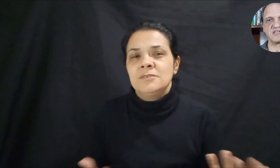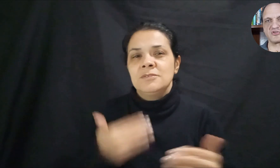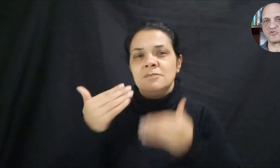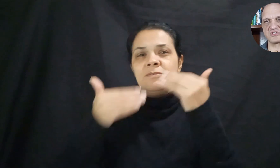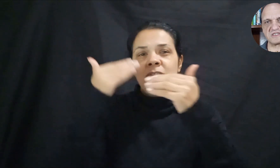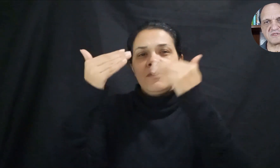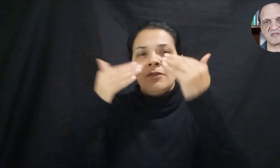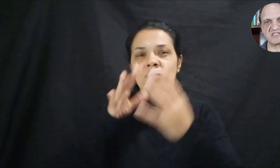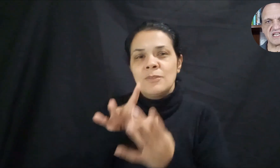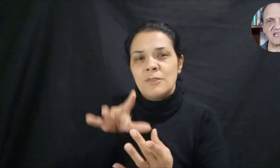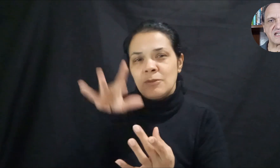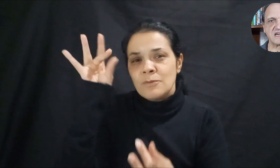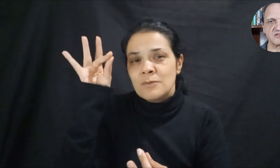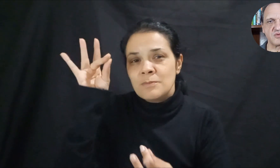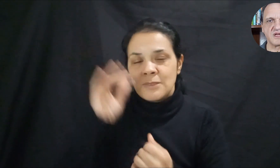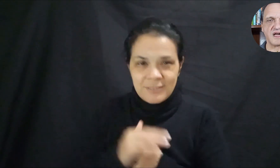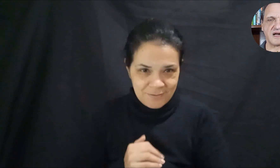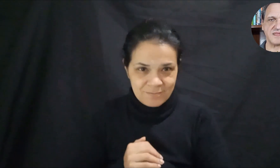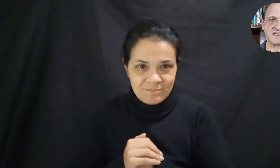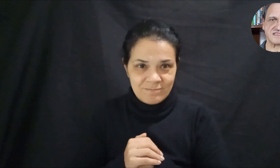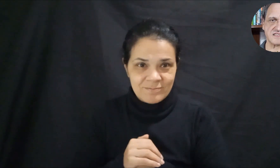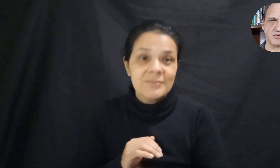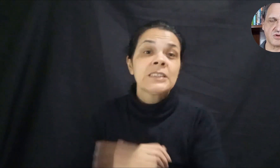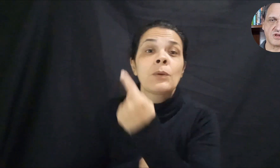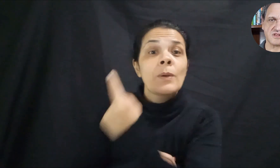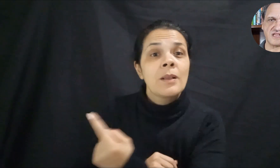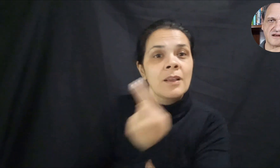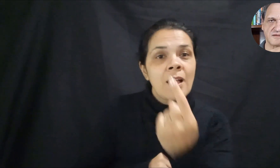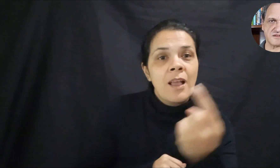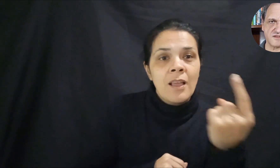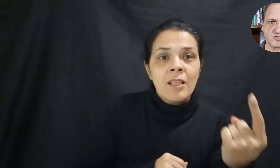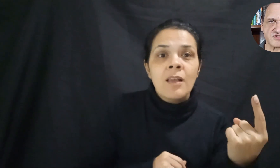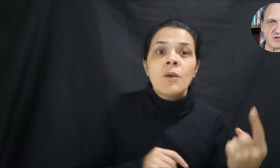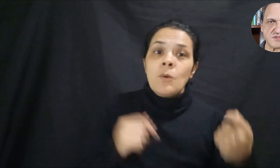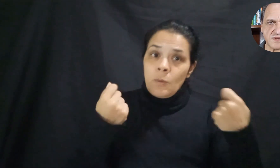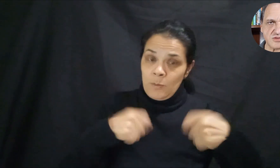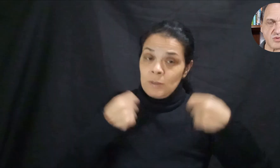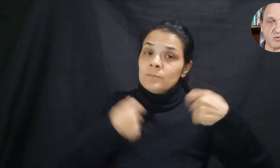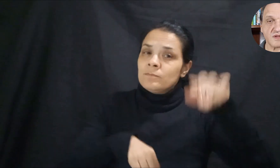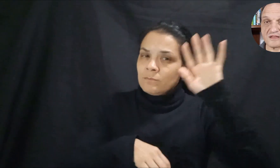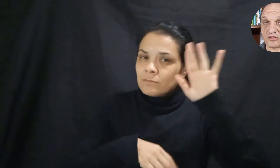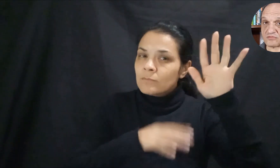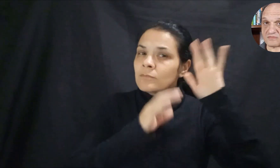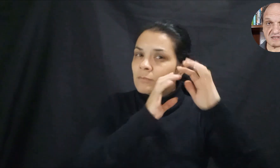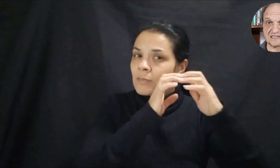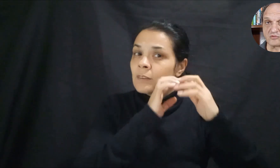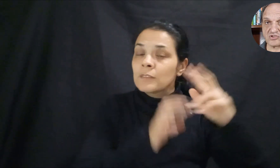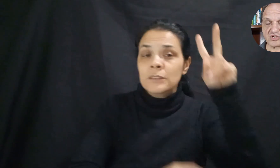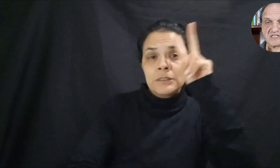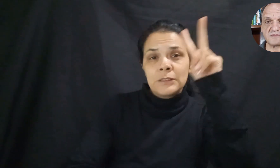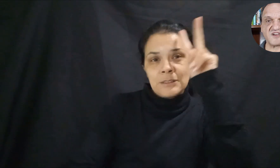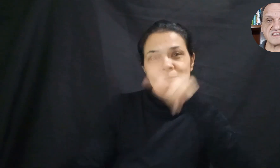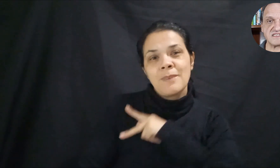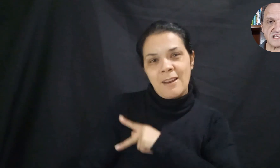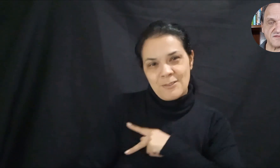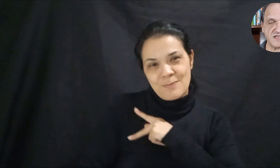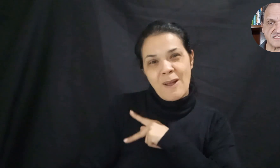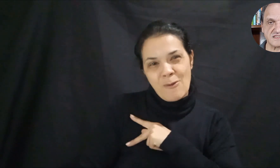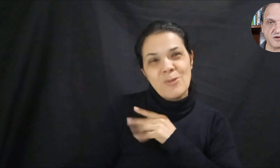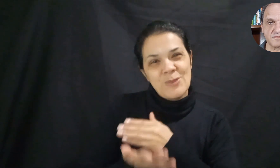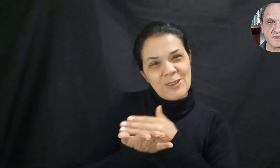atos e que eu estou simplesmente relegando a minha questão da evolução espiritual? Cada um de nós tem que fazer